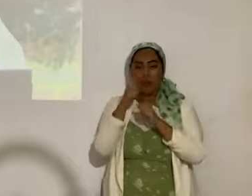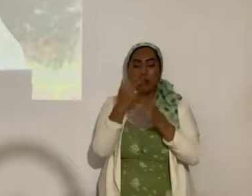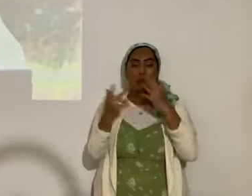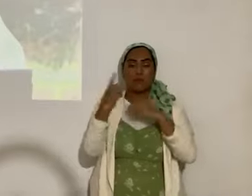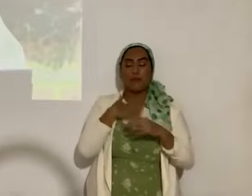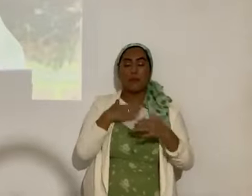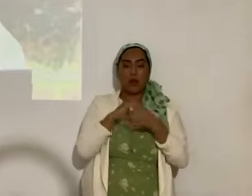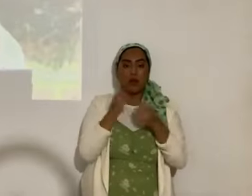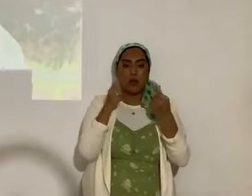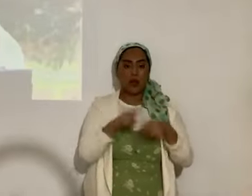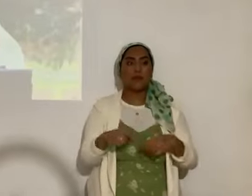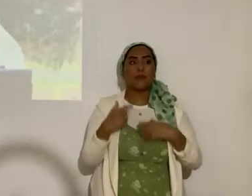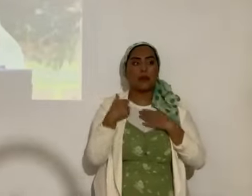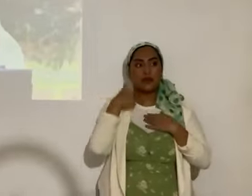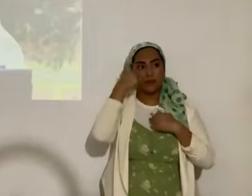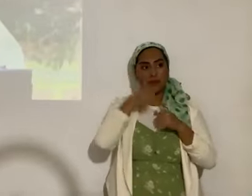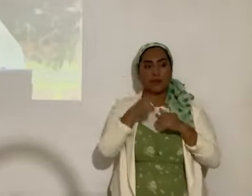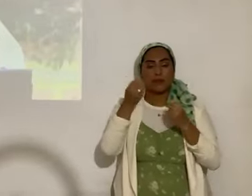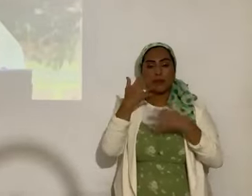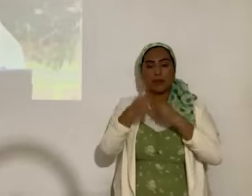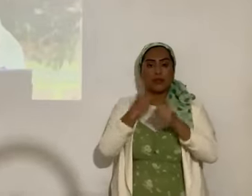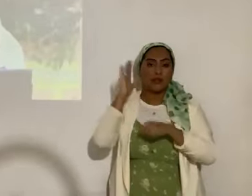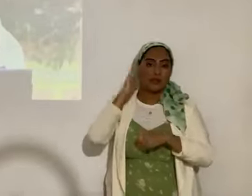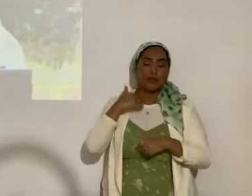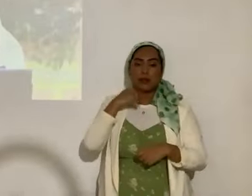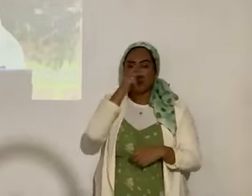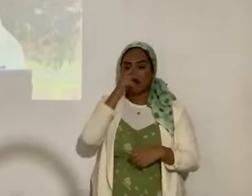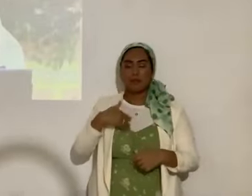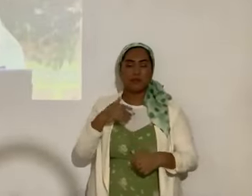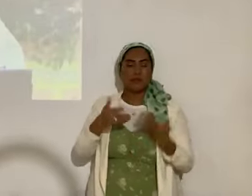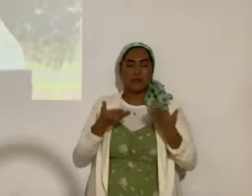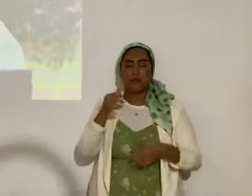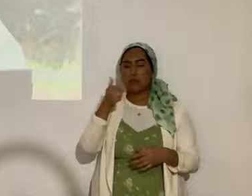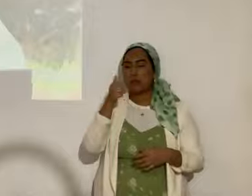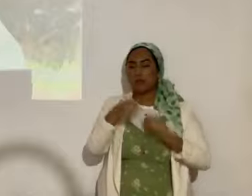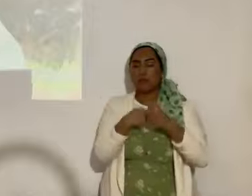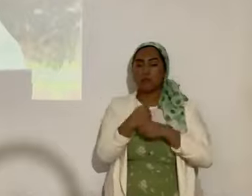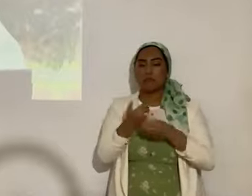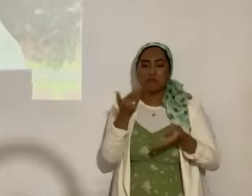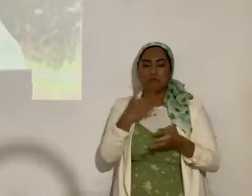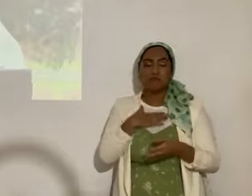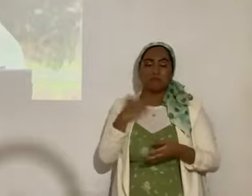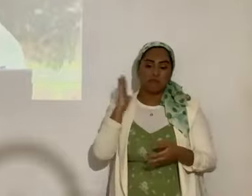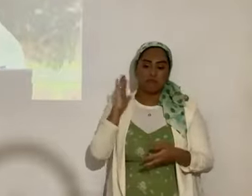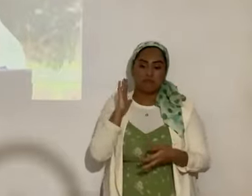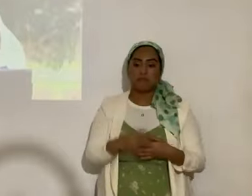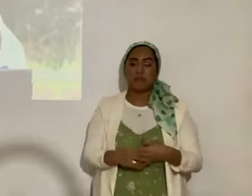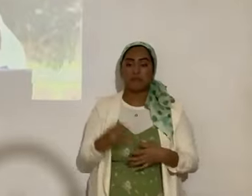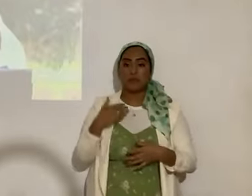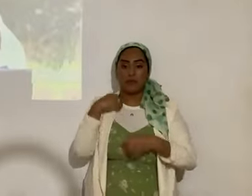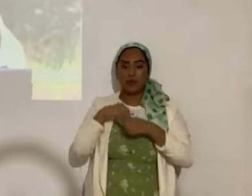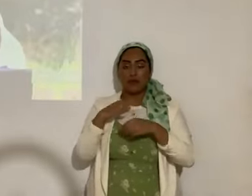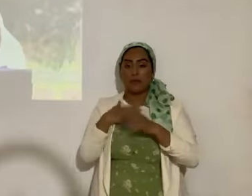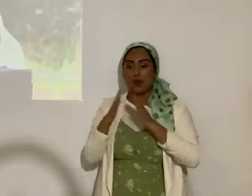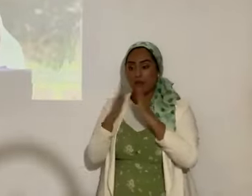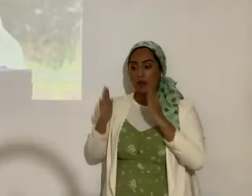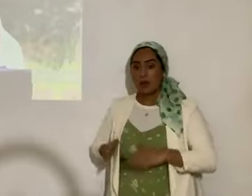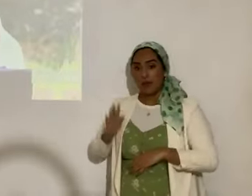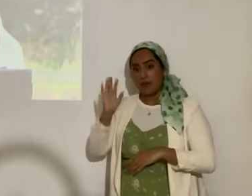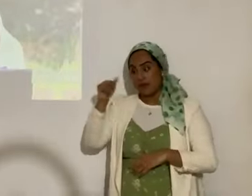personal yo hace ya varios años cuando era yo un niño no se tenía yo 10 años aproximadamente ahí en la casa de ustedes